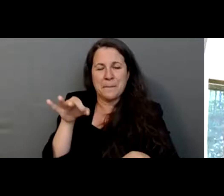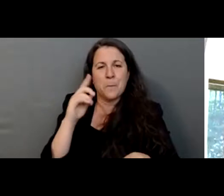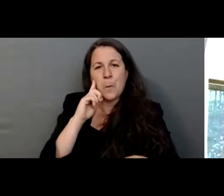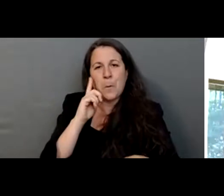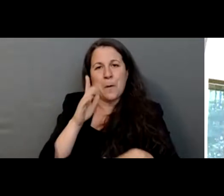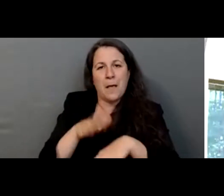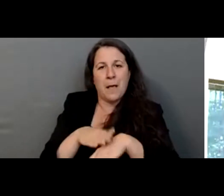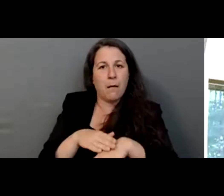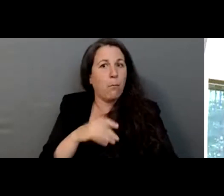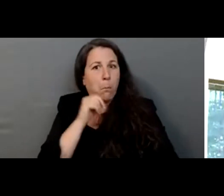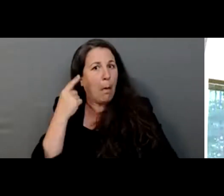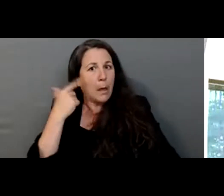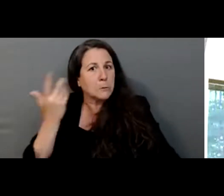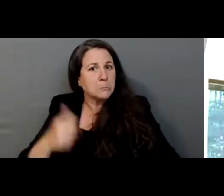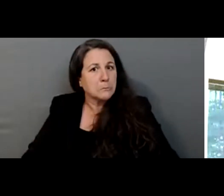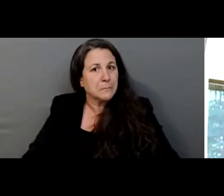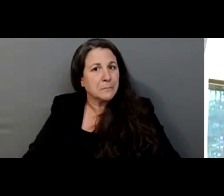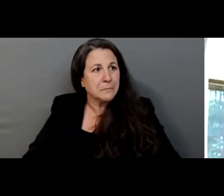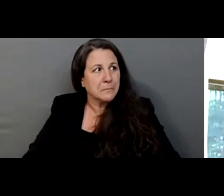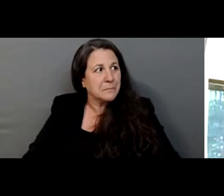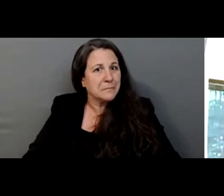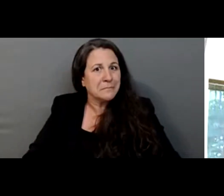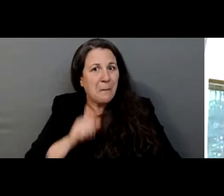être franc, je ne l'ai pas entendu du tout. Donc...